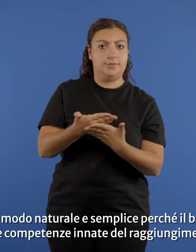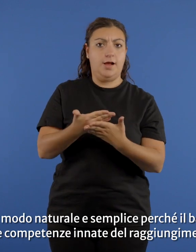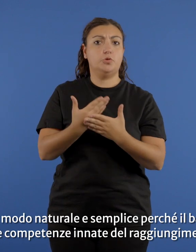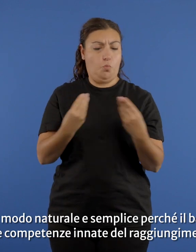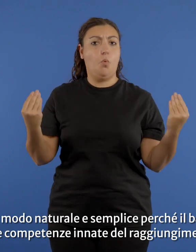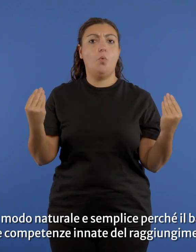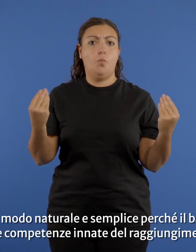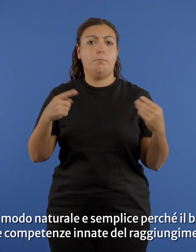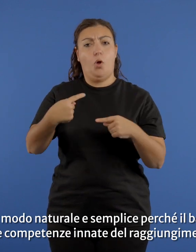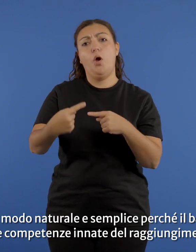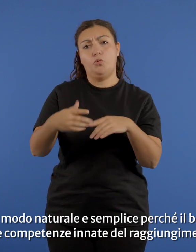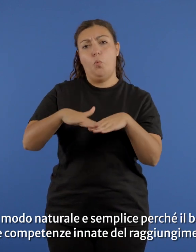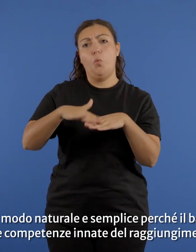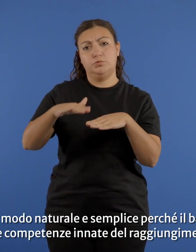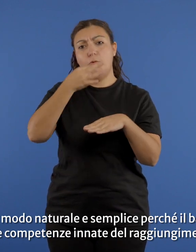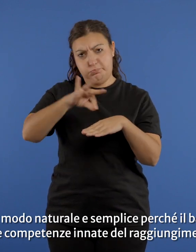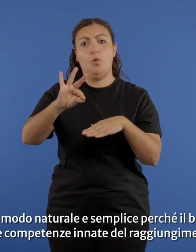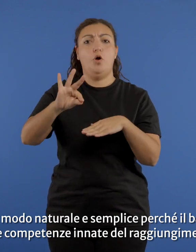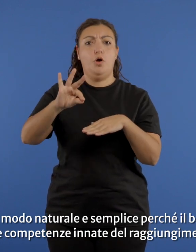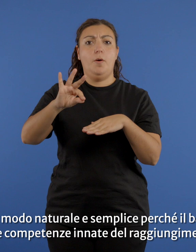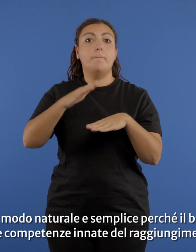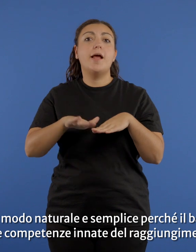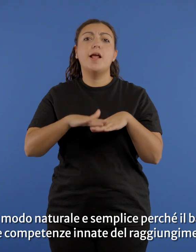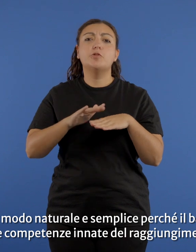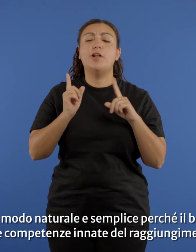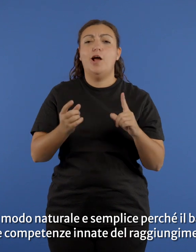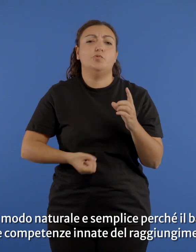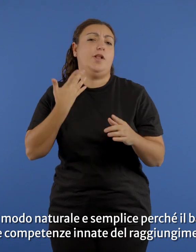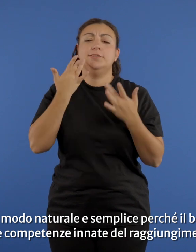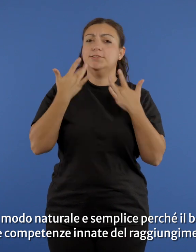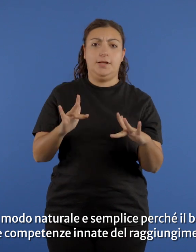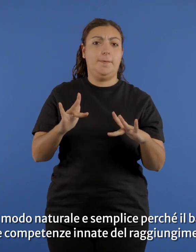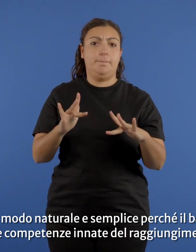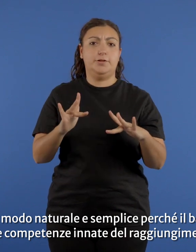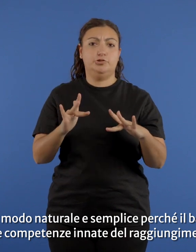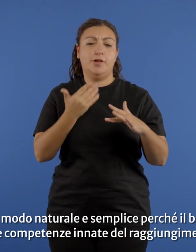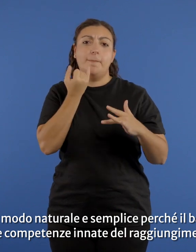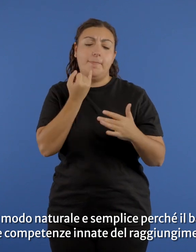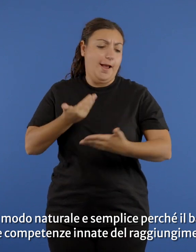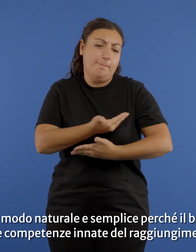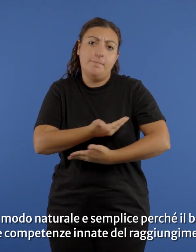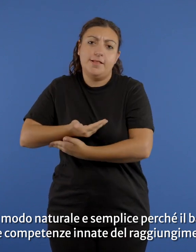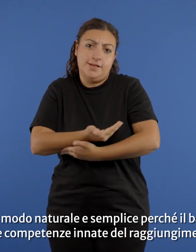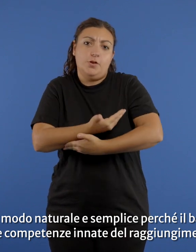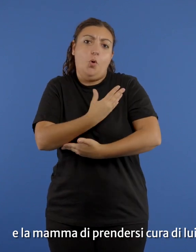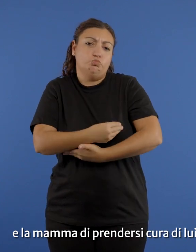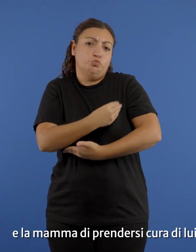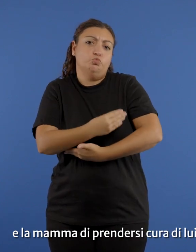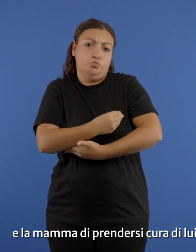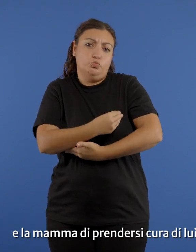un modo naturale e semplice perché il bambino assuma le competenze innate del raggiungimento del seno e la mamma di